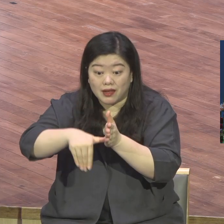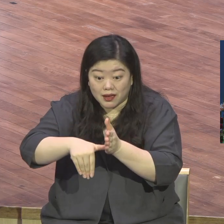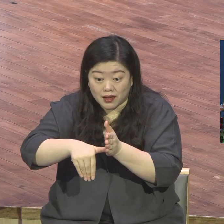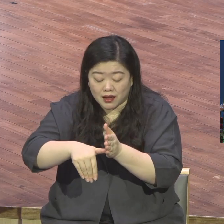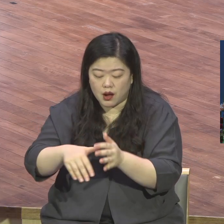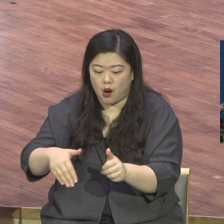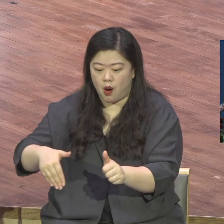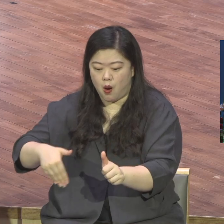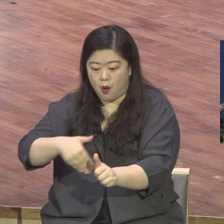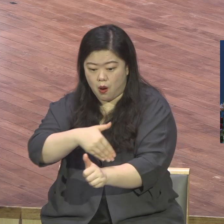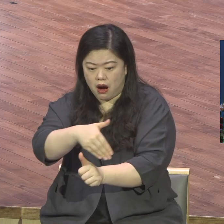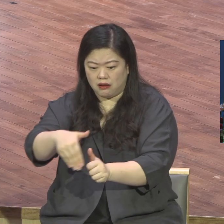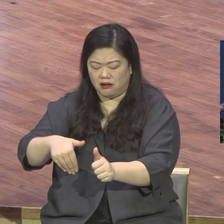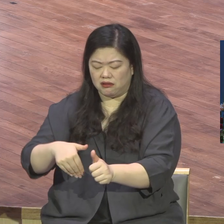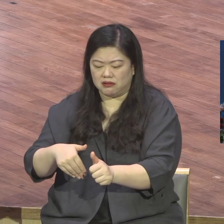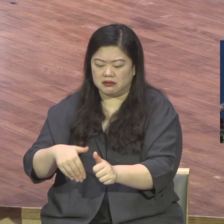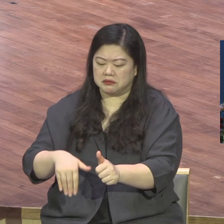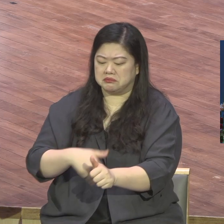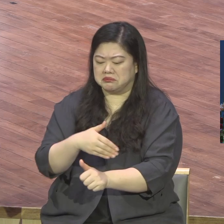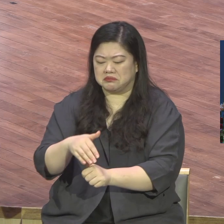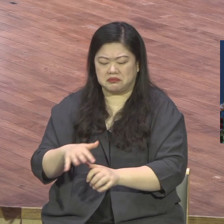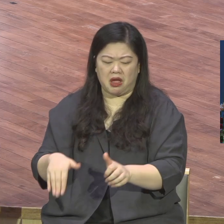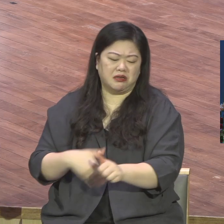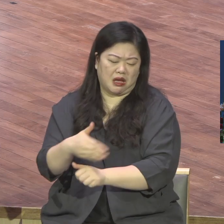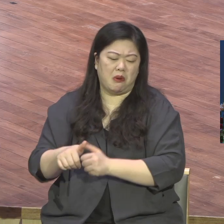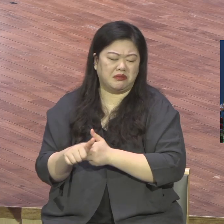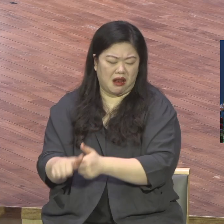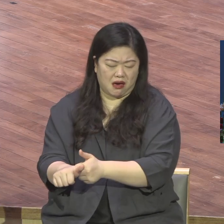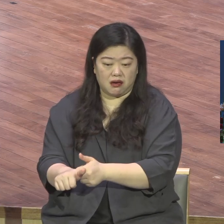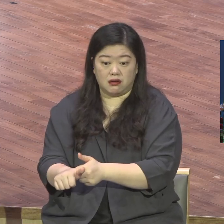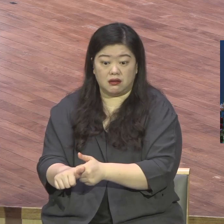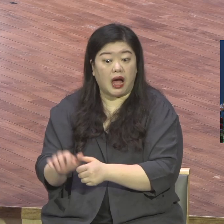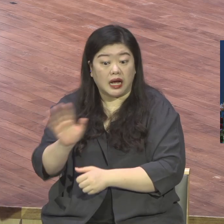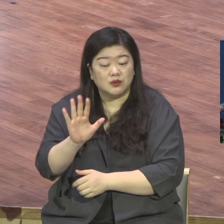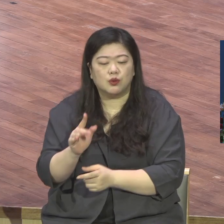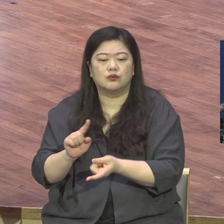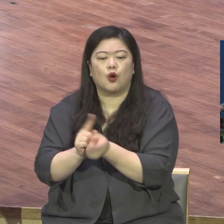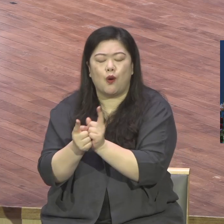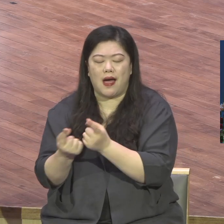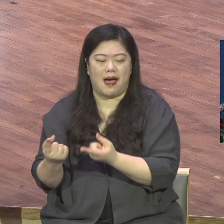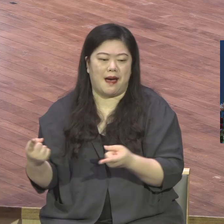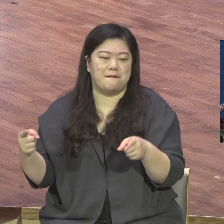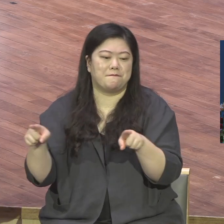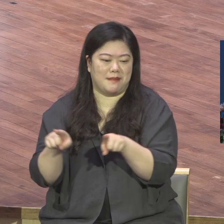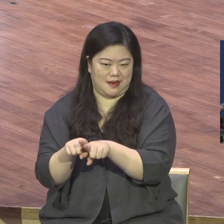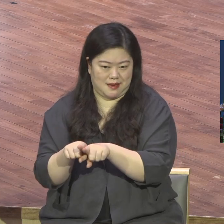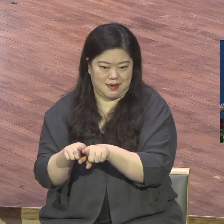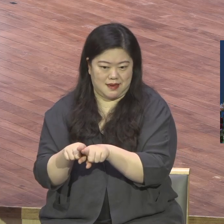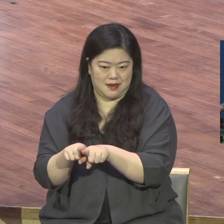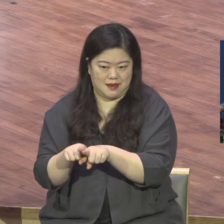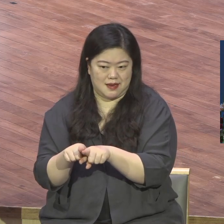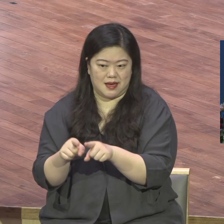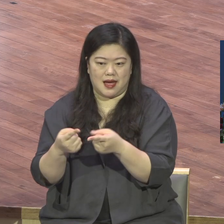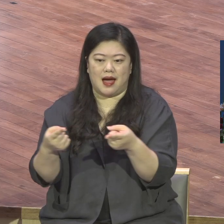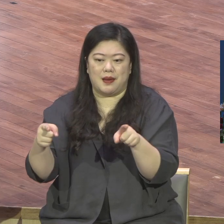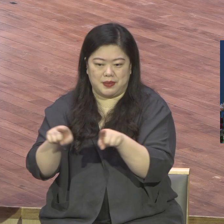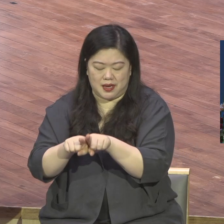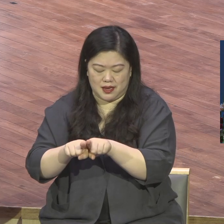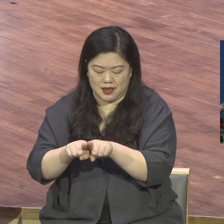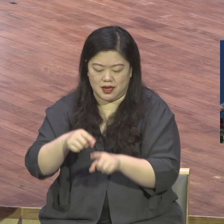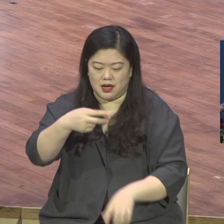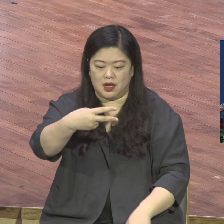환경과 상황을 뛰어넘어 더불어 사는 뭐야 함께 체질이 되라. 더불어 사는 함께